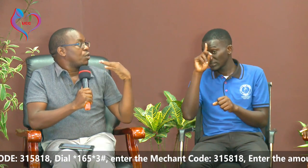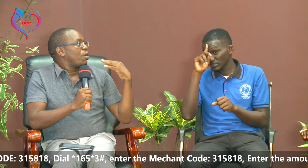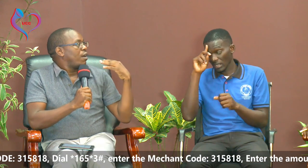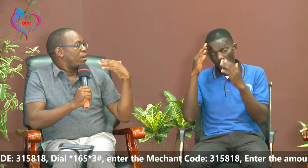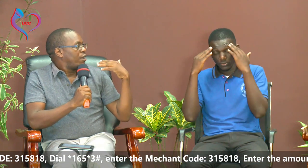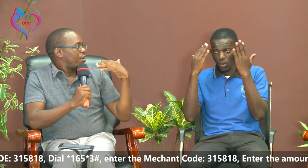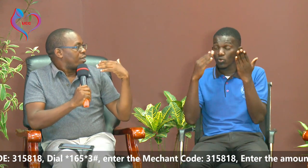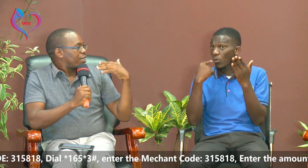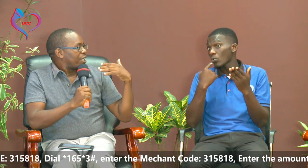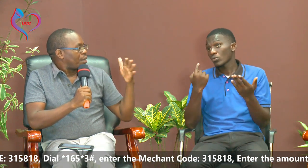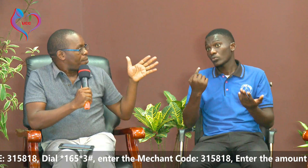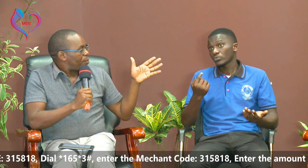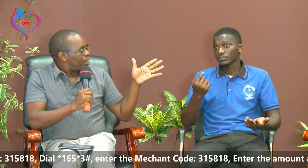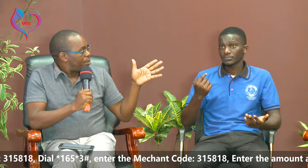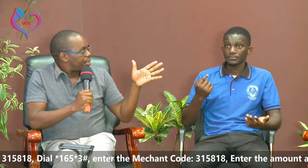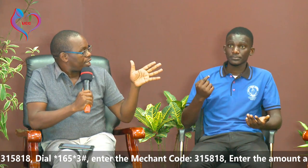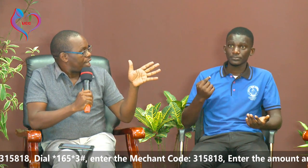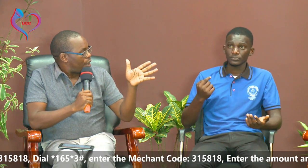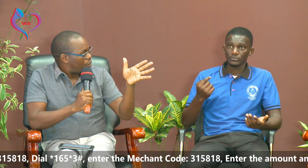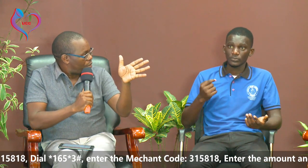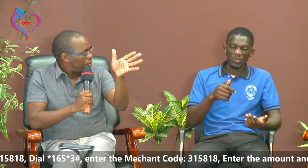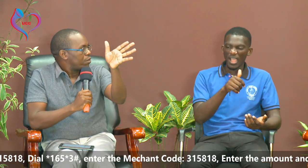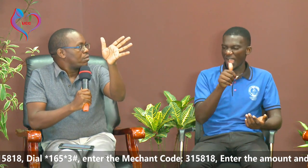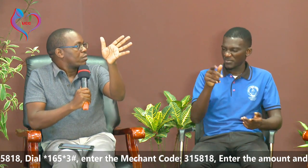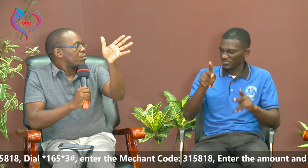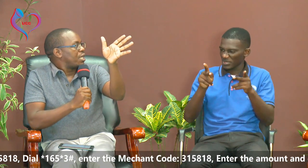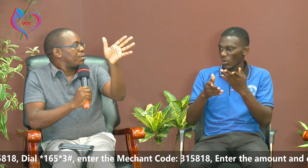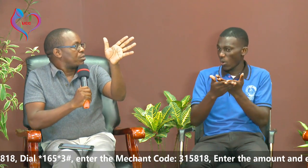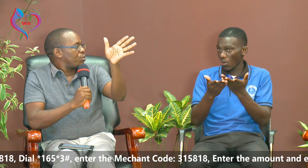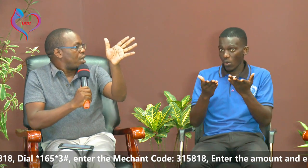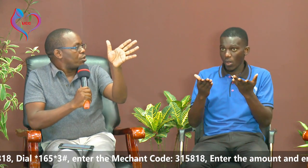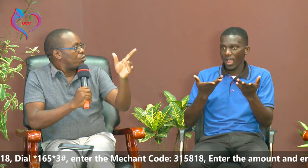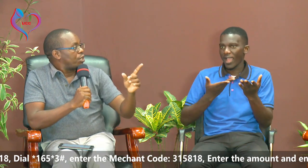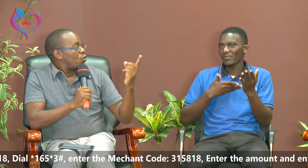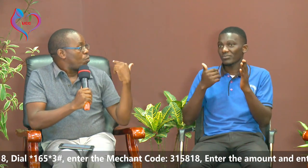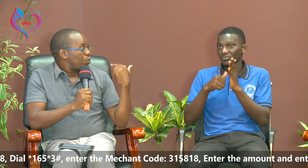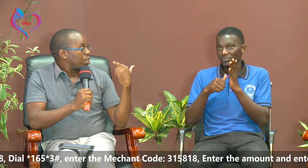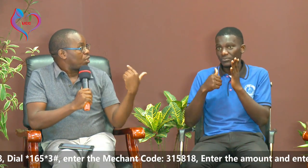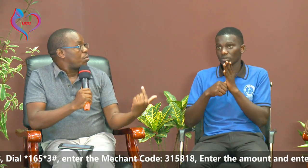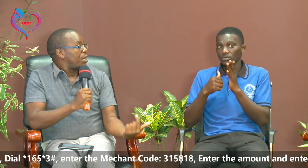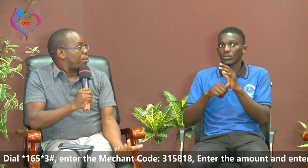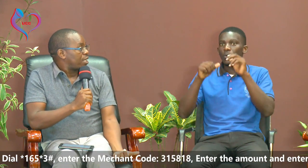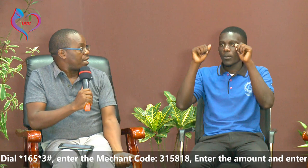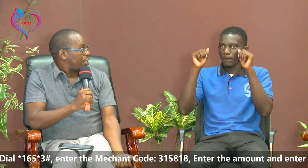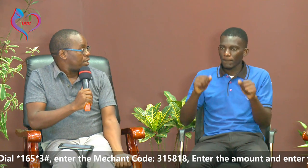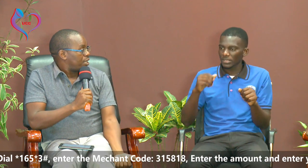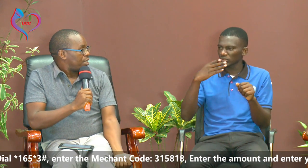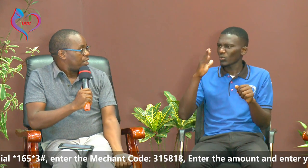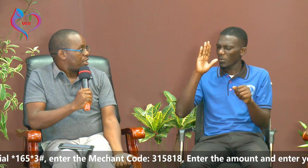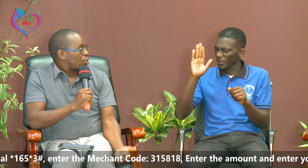ufumbirwa. Kati ya baba abu nabadakao. Baine bizibu biyabo. Ino kudayo kumanyo tegerewe baba edabati ya na ye.